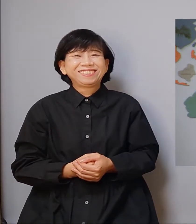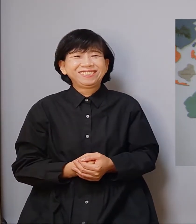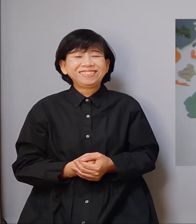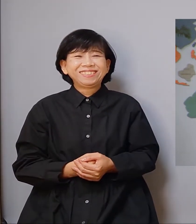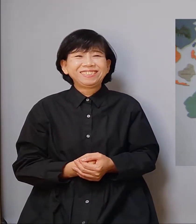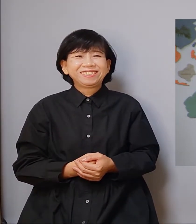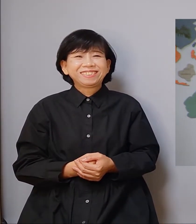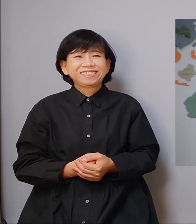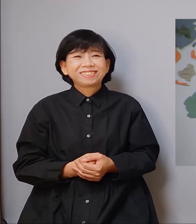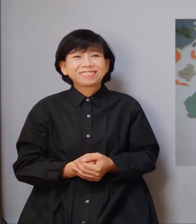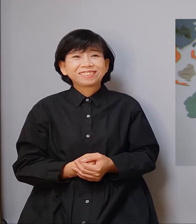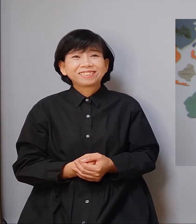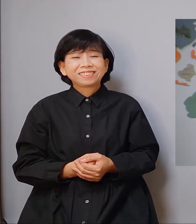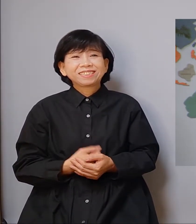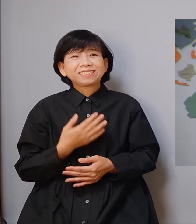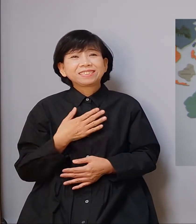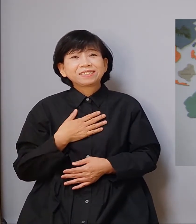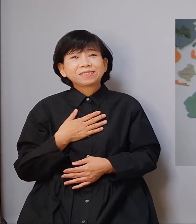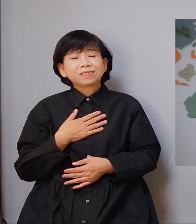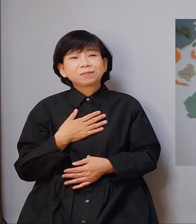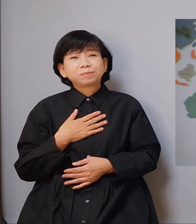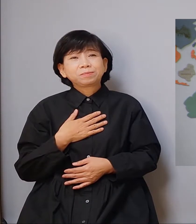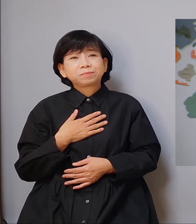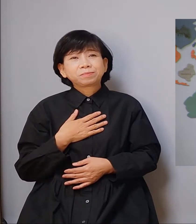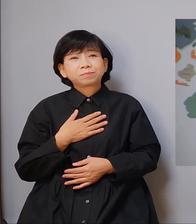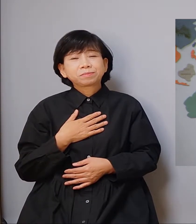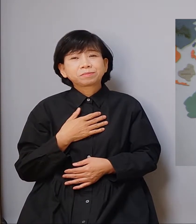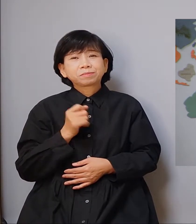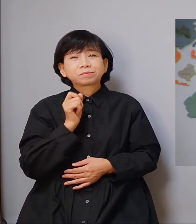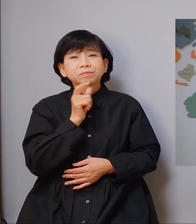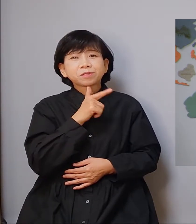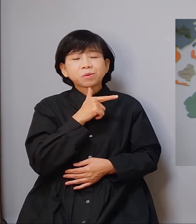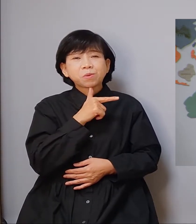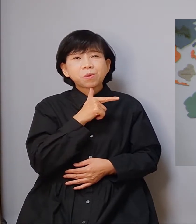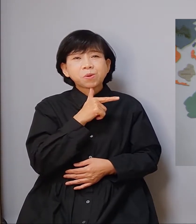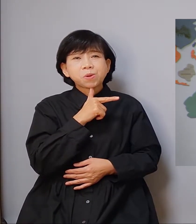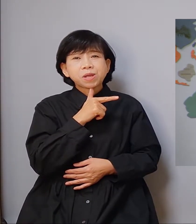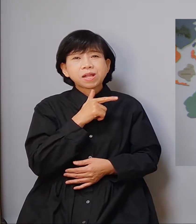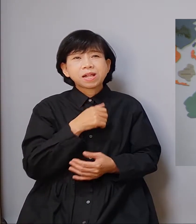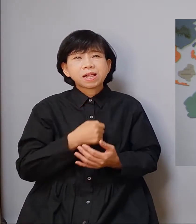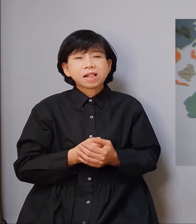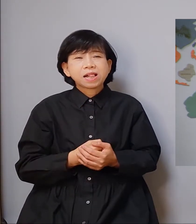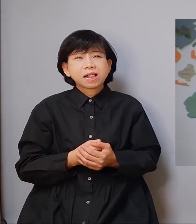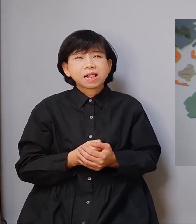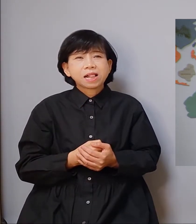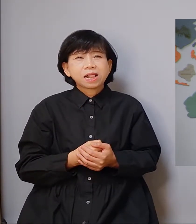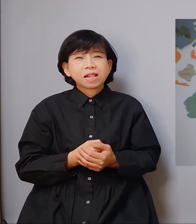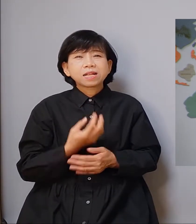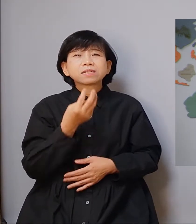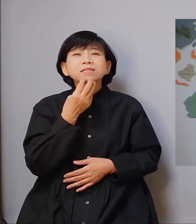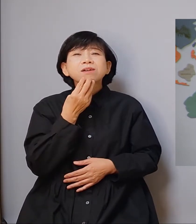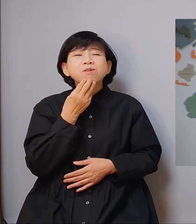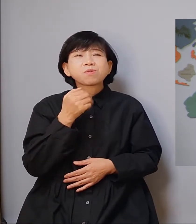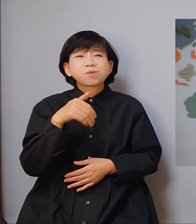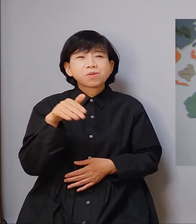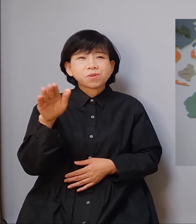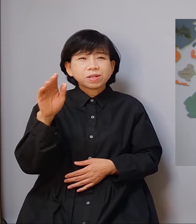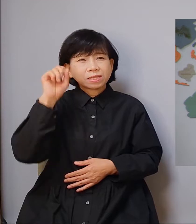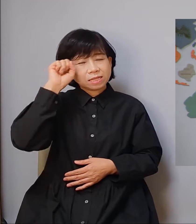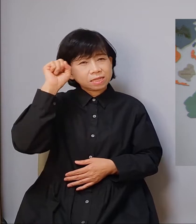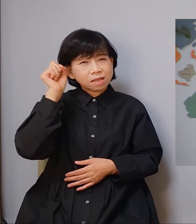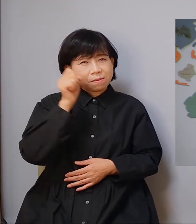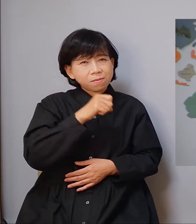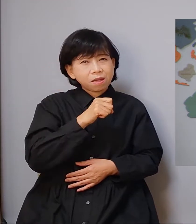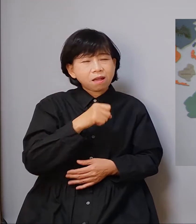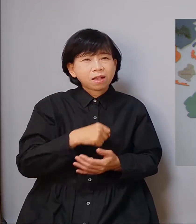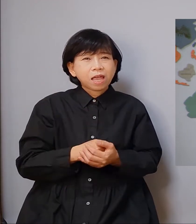이른 아침에 서울에 가게 됩니다. 출발은 새벽이라 교통 혼잡이 전혀 없습니다. 안전